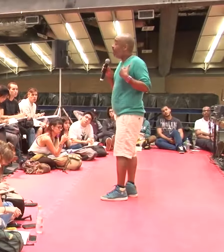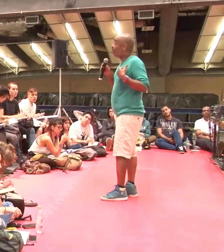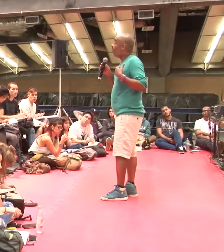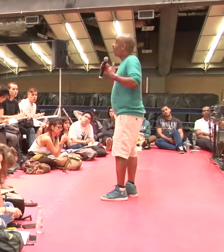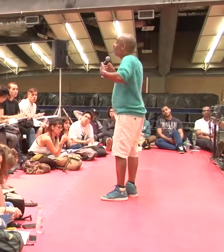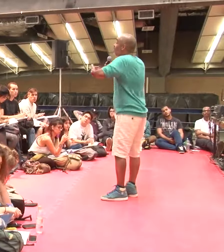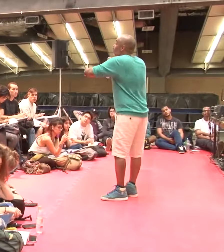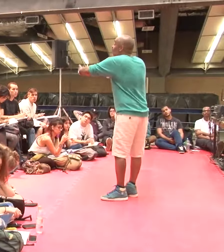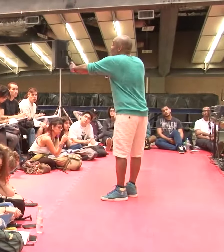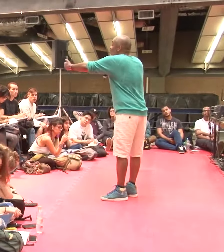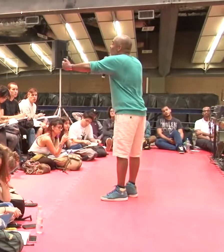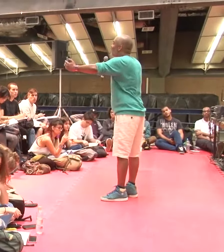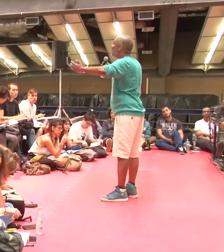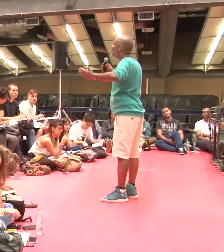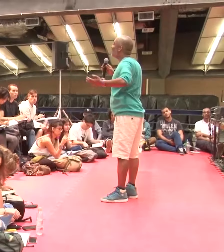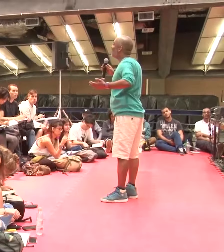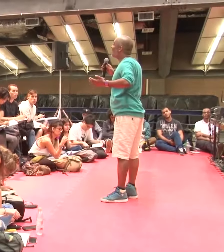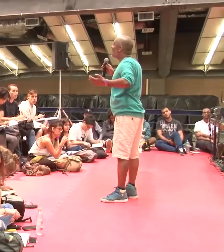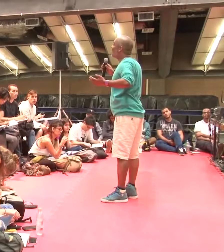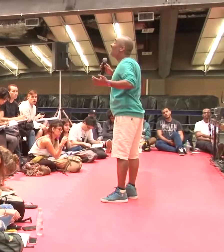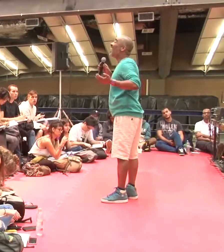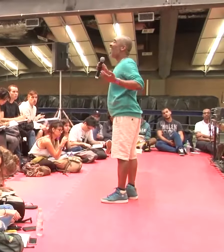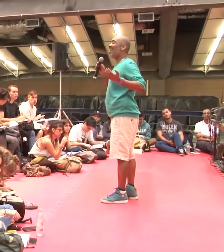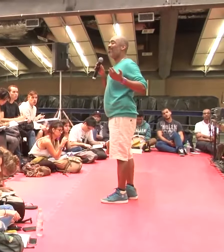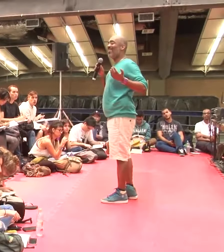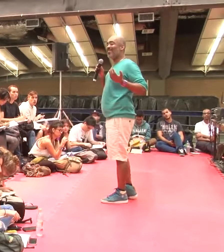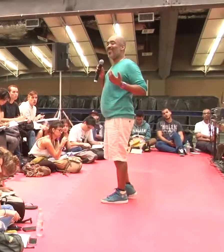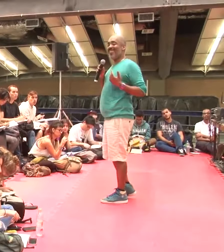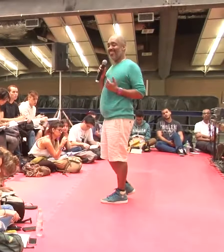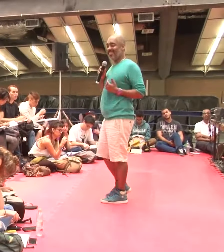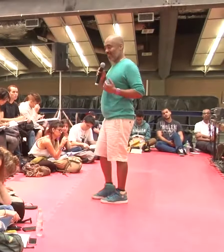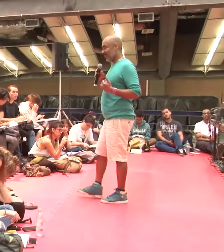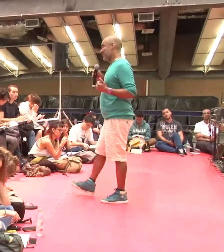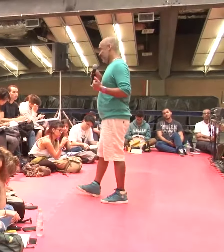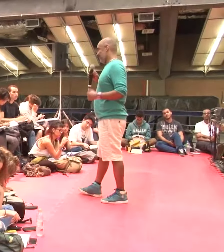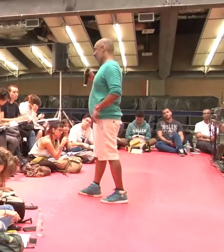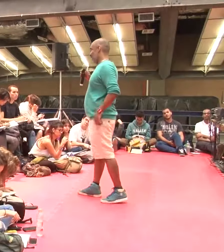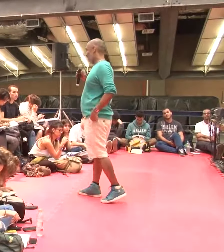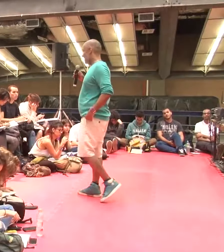se envolve um conjunto de abolicionistas.